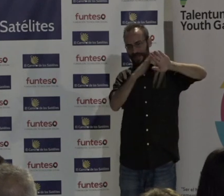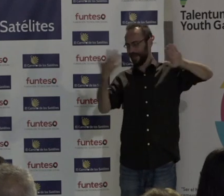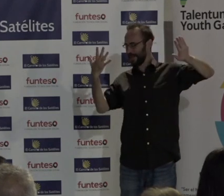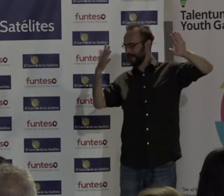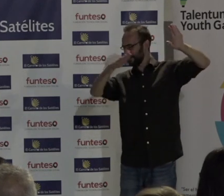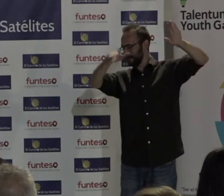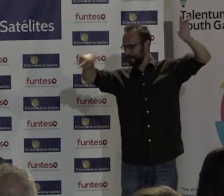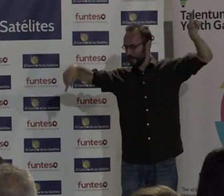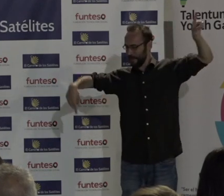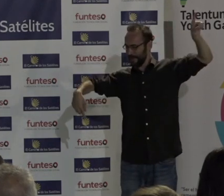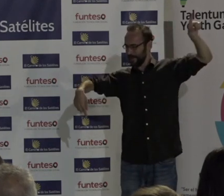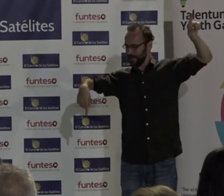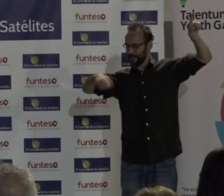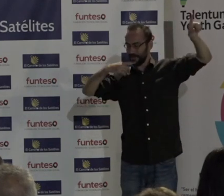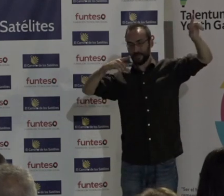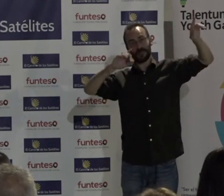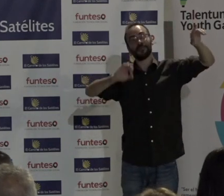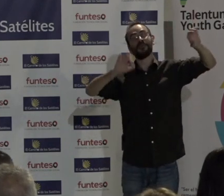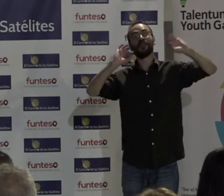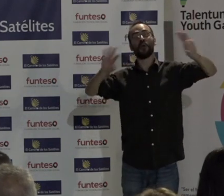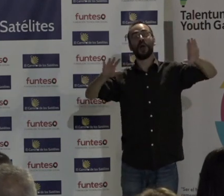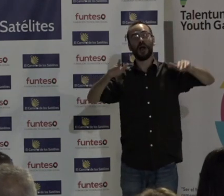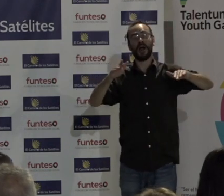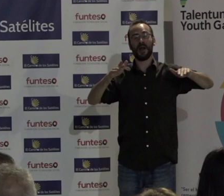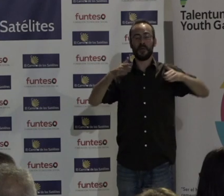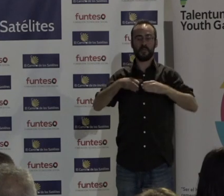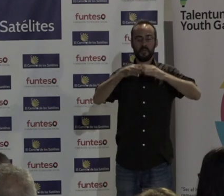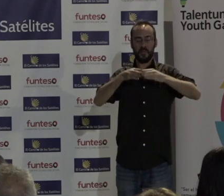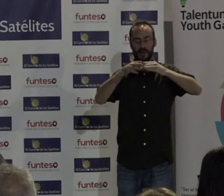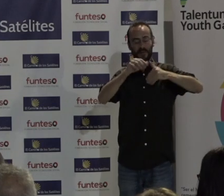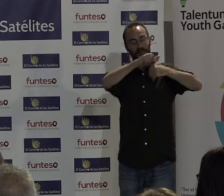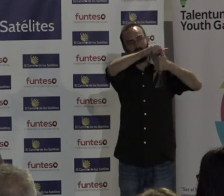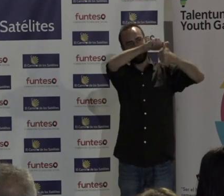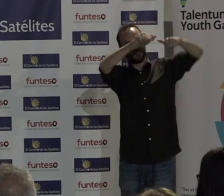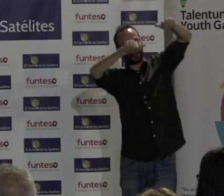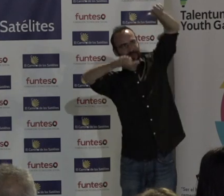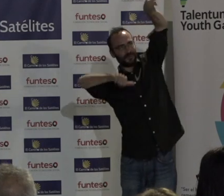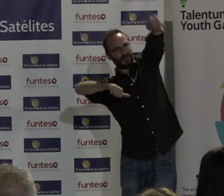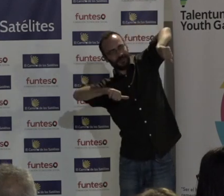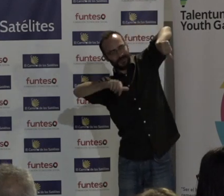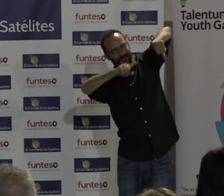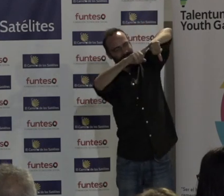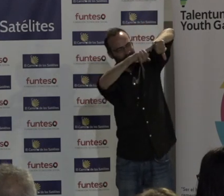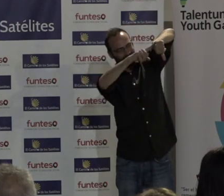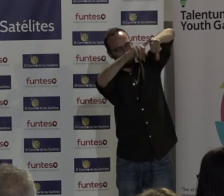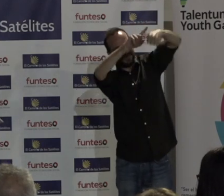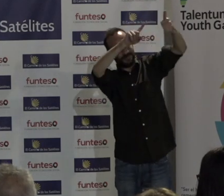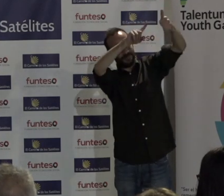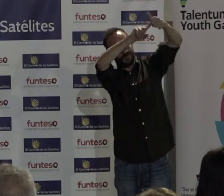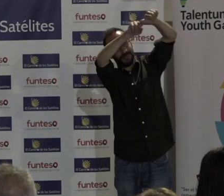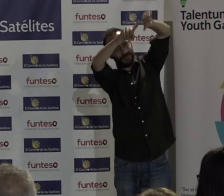Cuando el pendón cambia y se convierte en mástil, entonces se subvierte. Y hoy tenemos la bandera con la